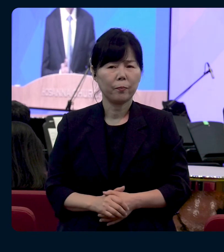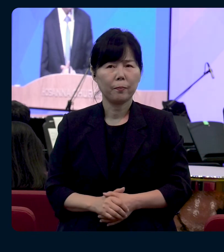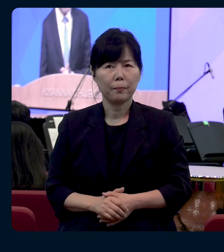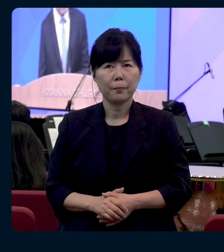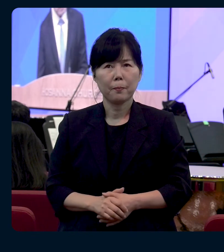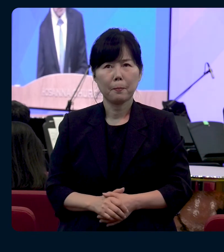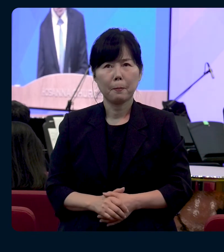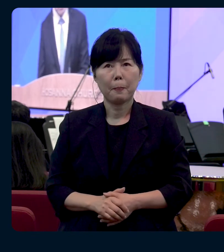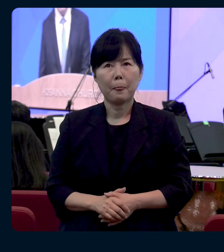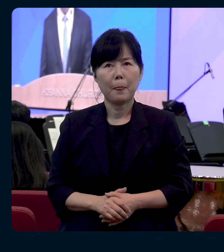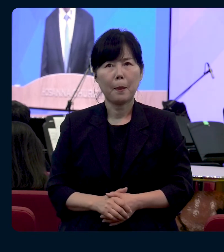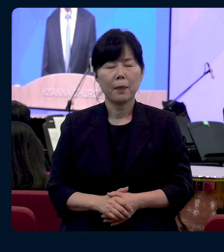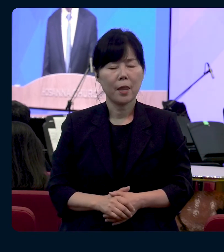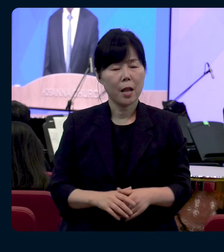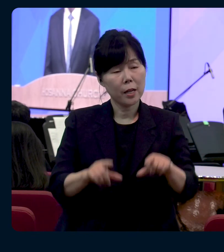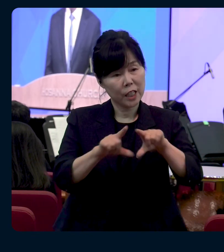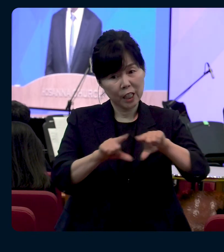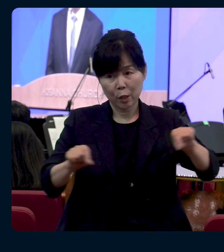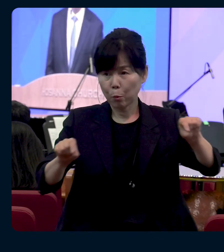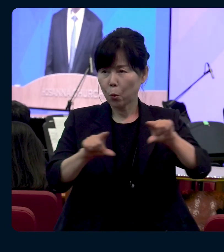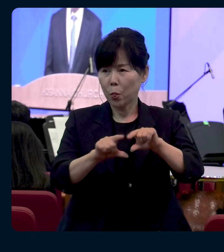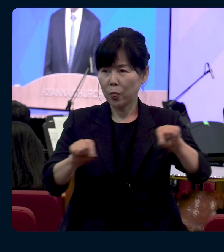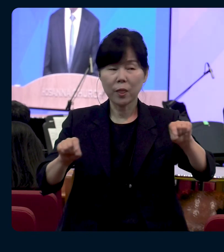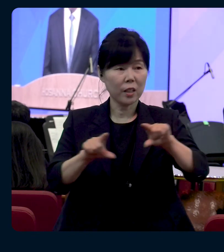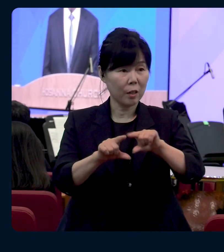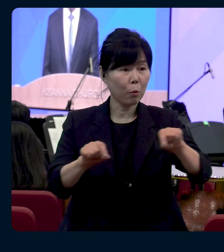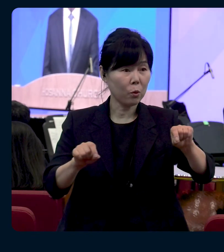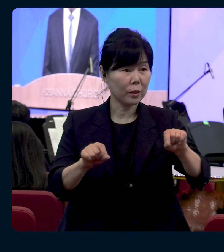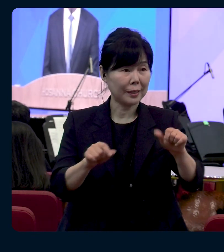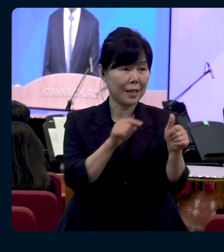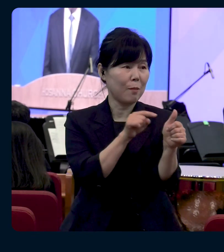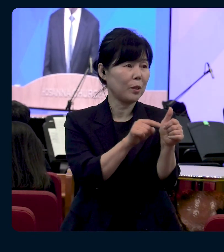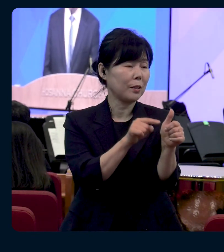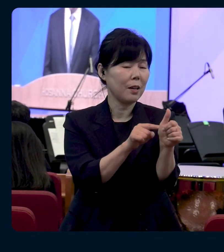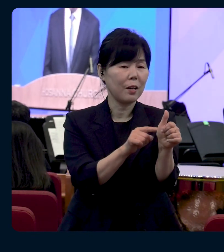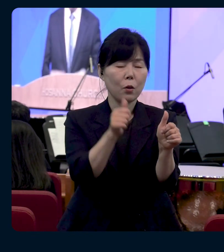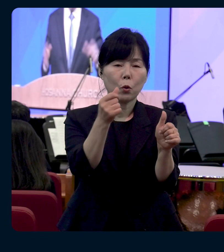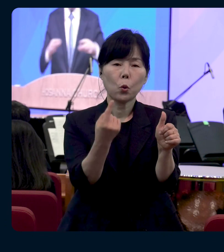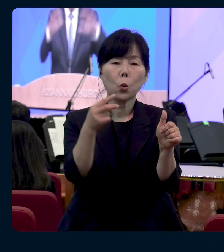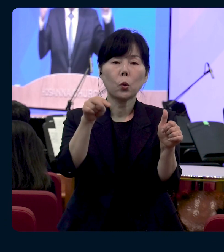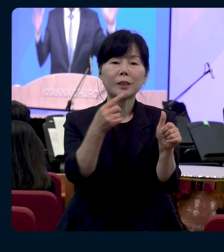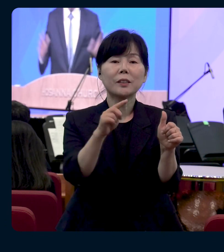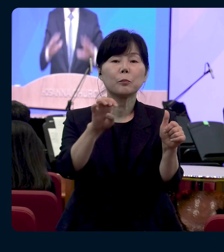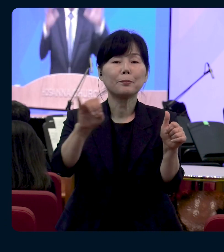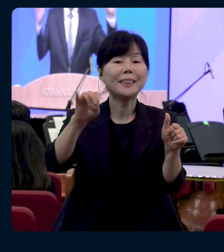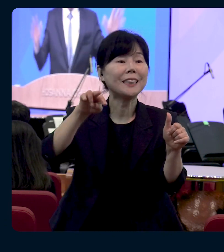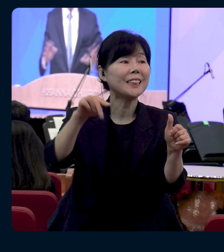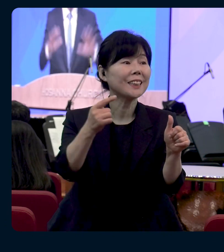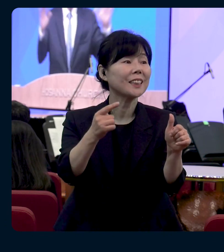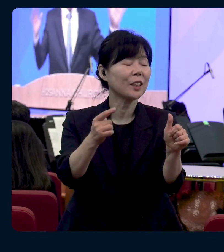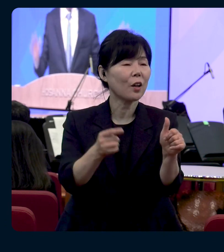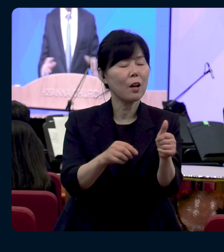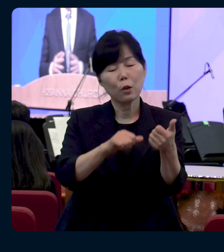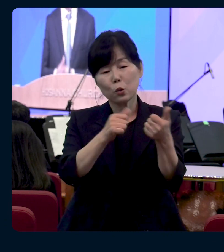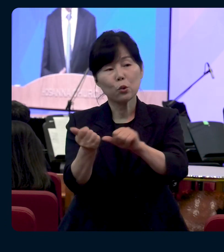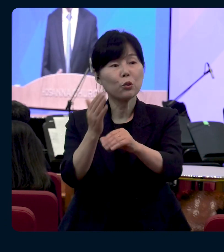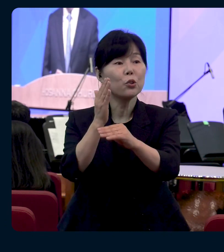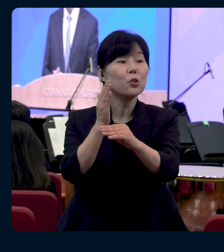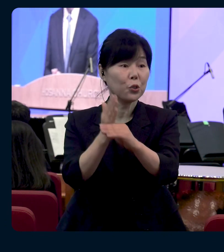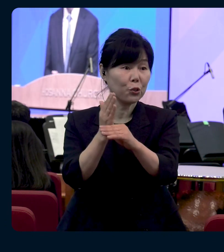일본의 호스피스 사역자인 한 분이 여러 명 임종하는 사람들을 다